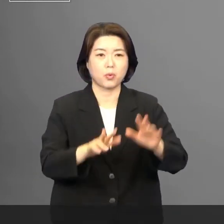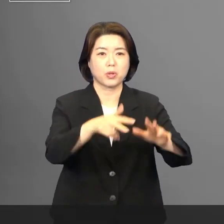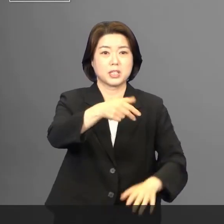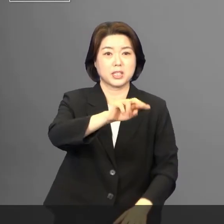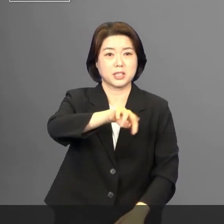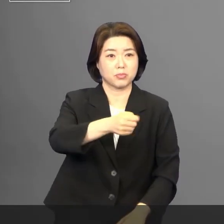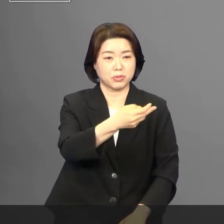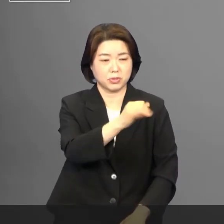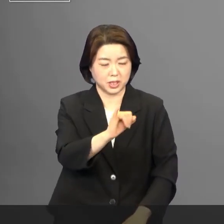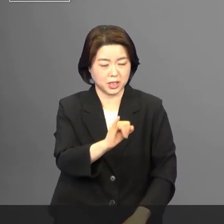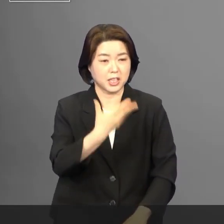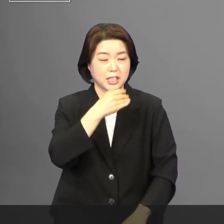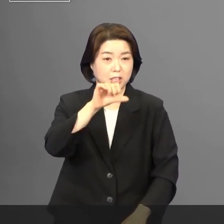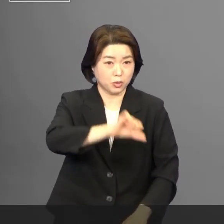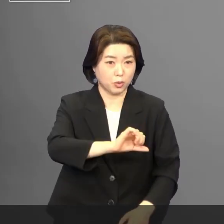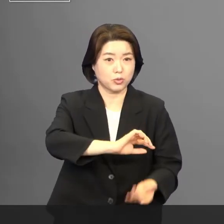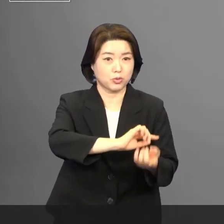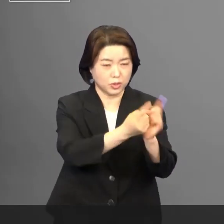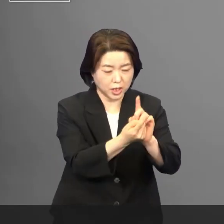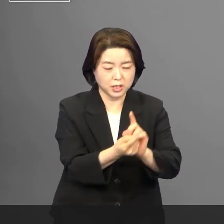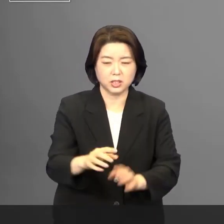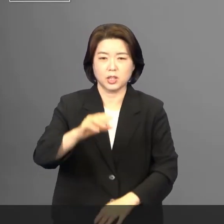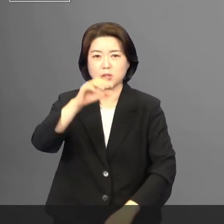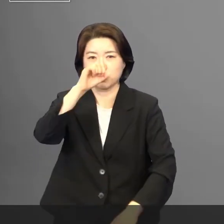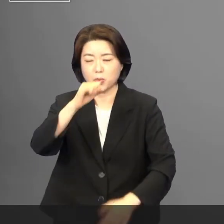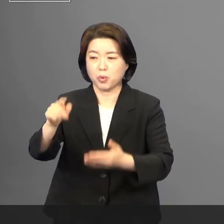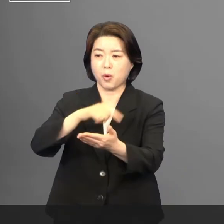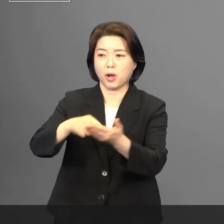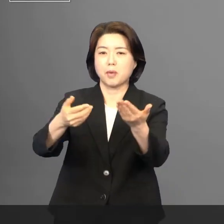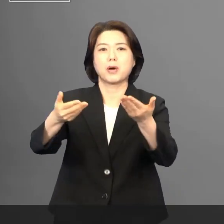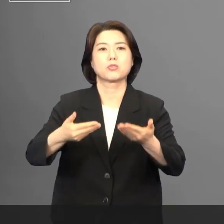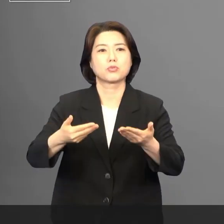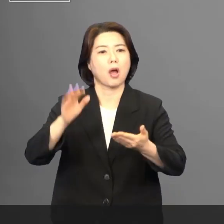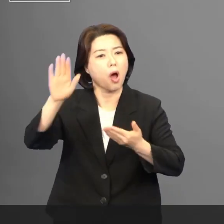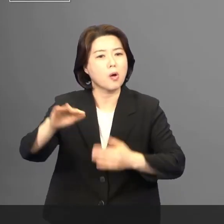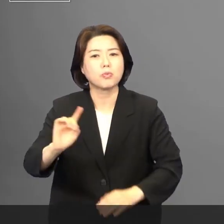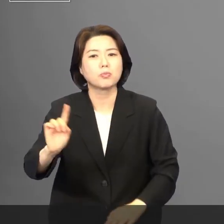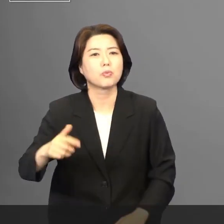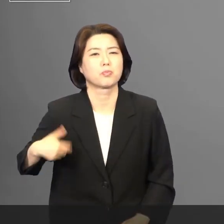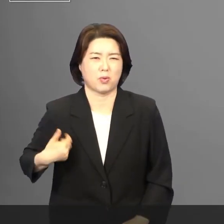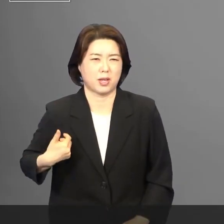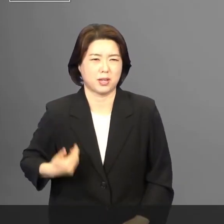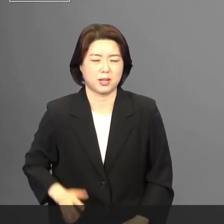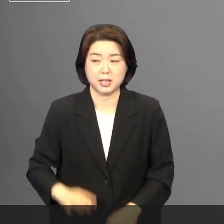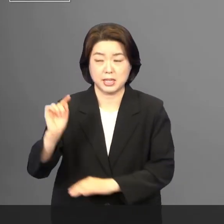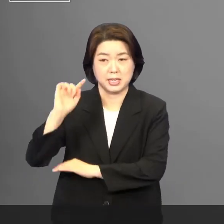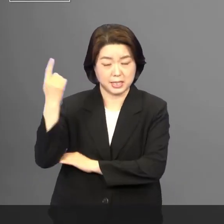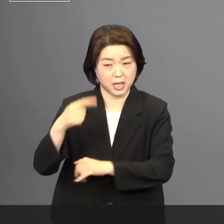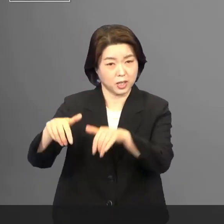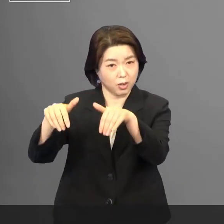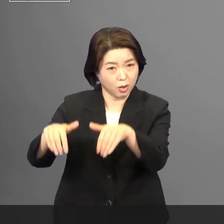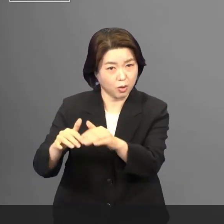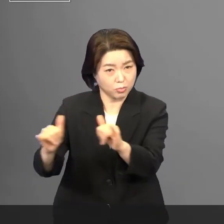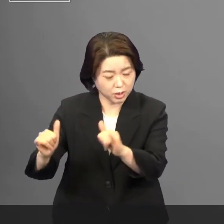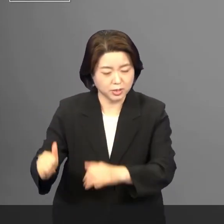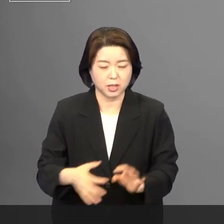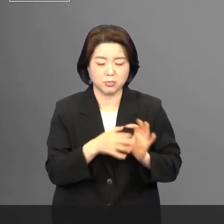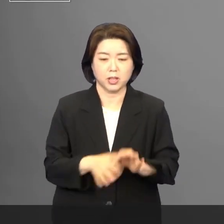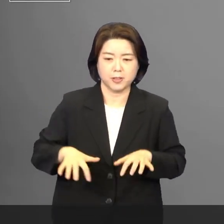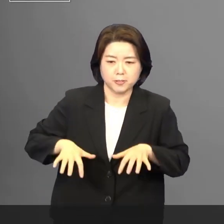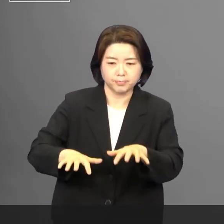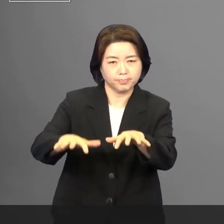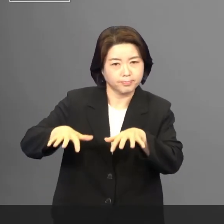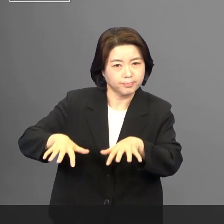대신에 오히려 나에게 좋은 것으로 갚아주실지 누가 알겠소. 다윗과 그 부하들은 계속하여 길을